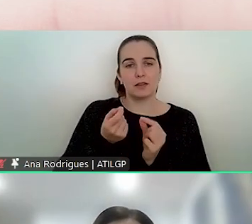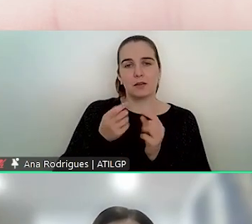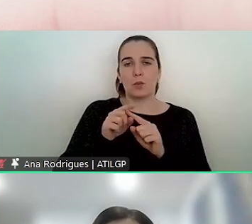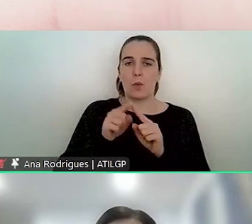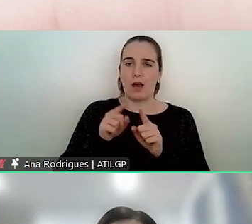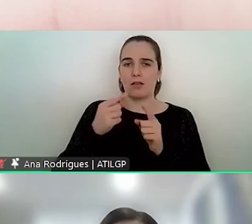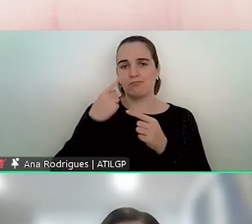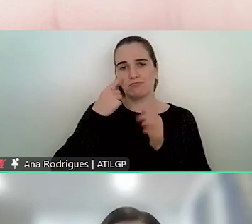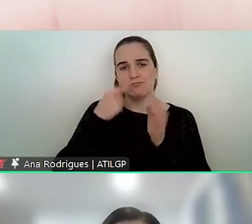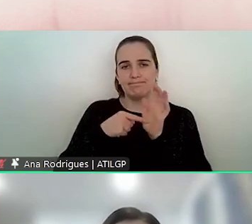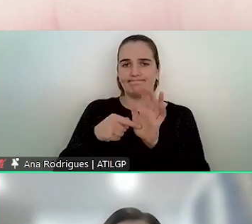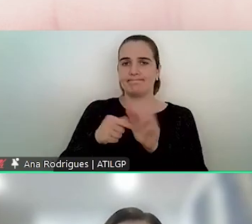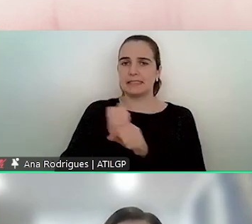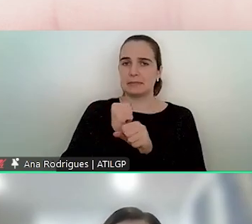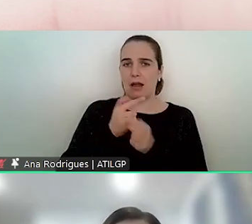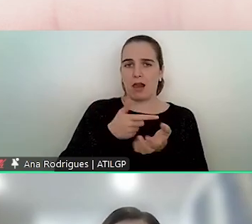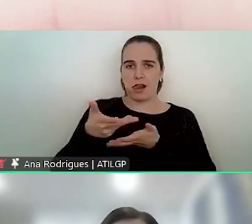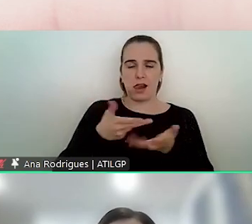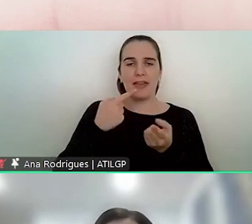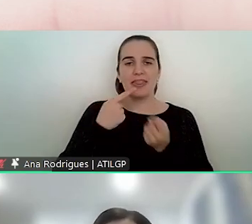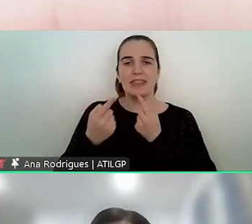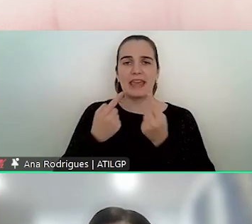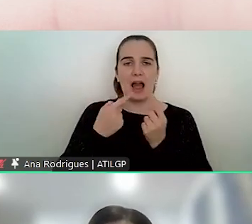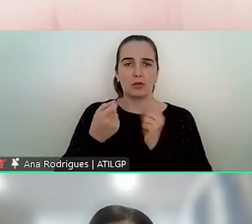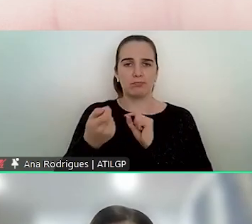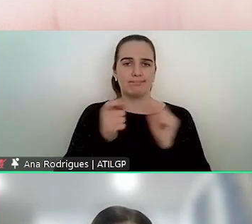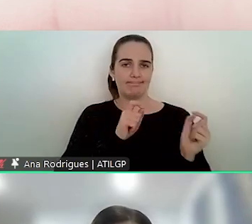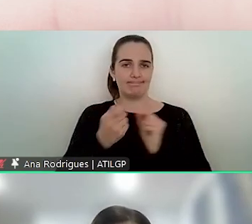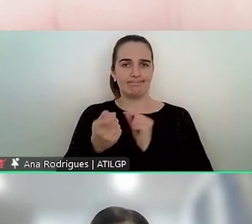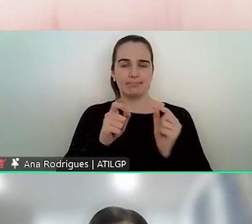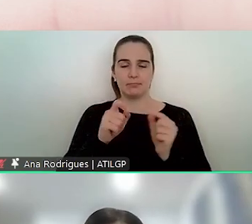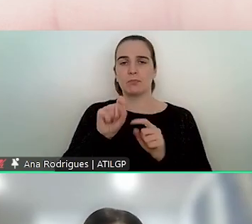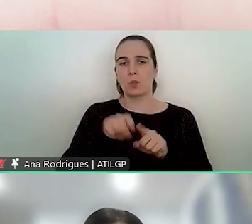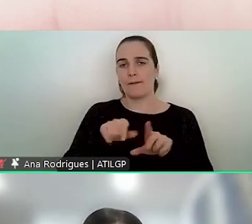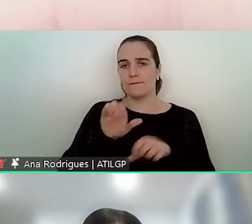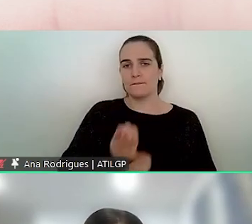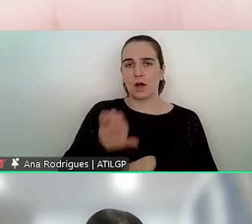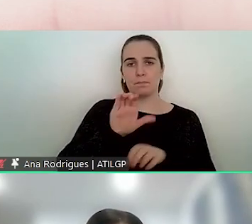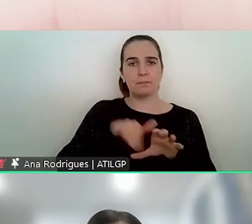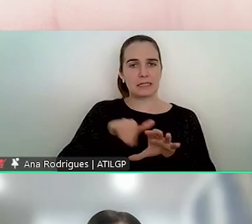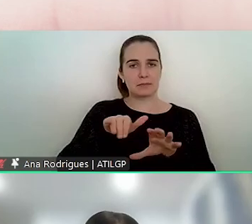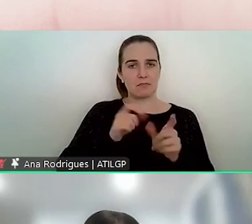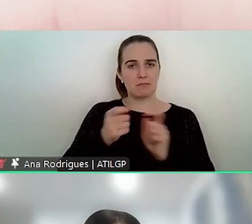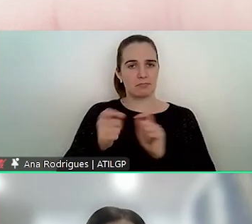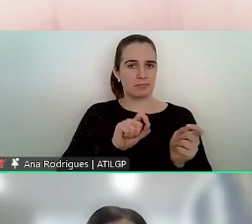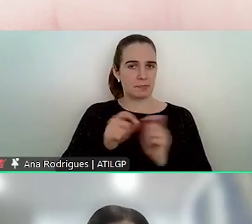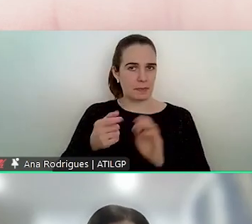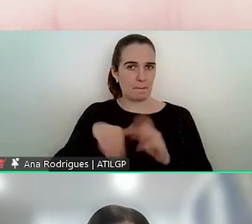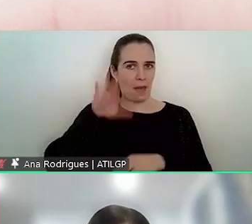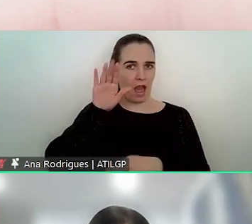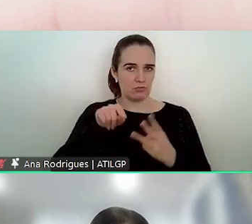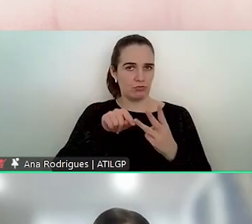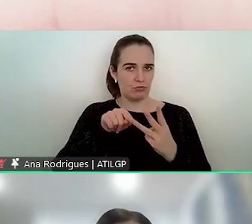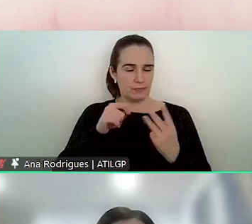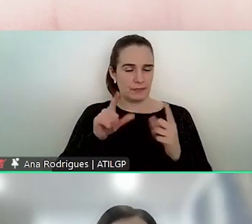e de um diálogo, isto é, canais de participação dos cidadãos para a